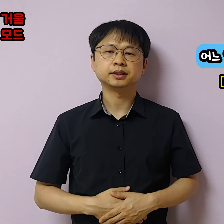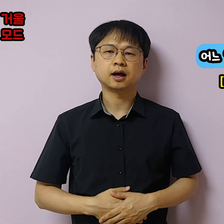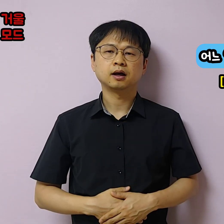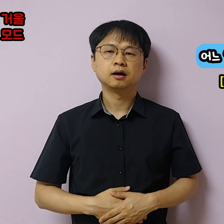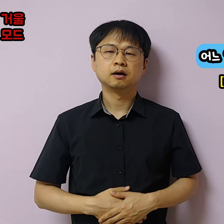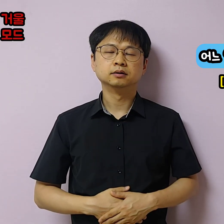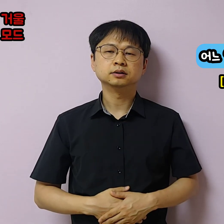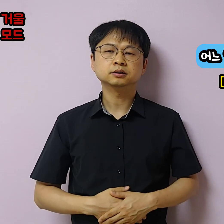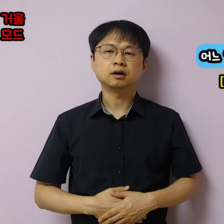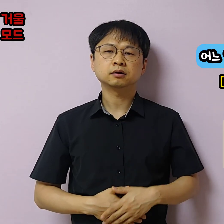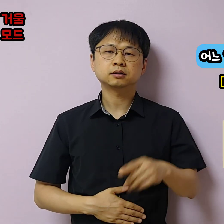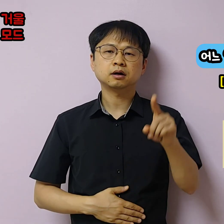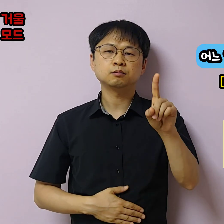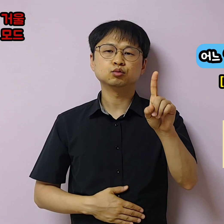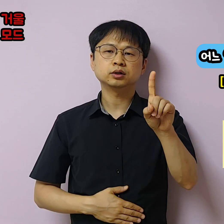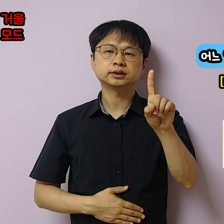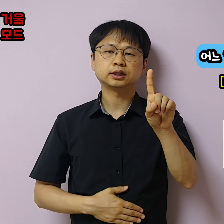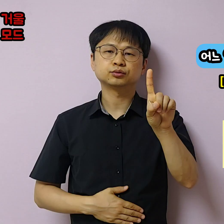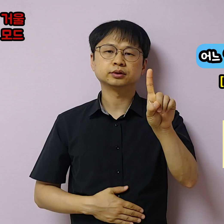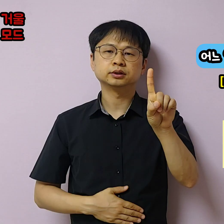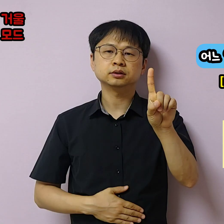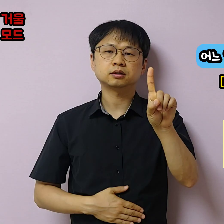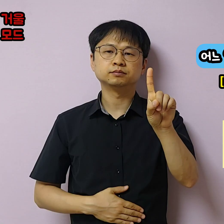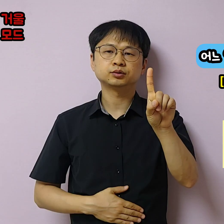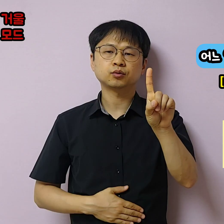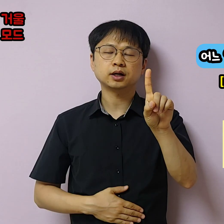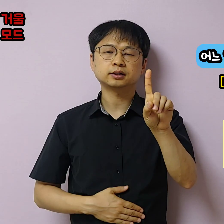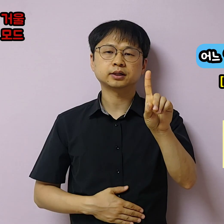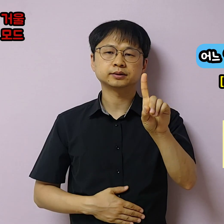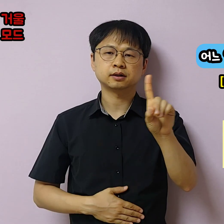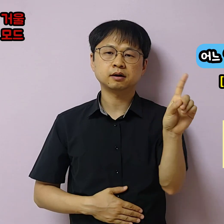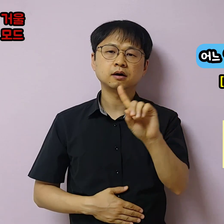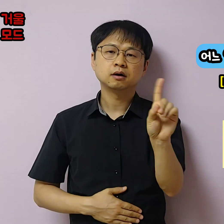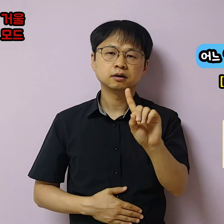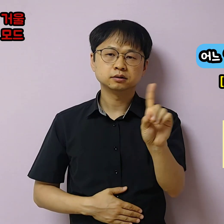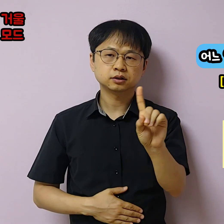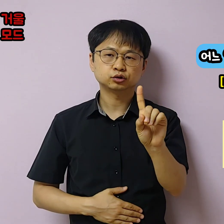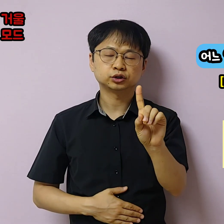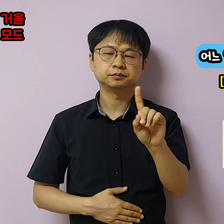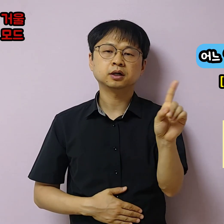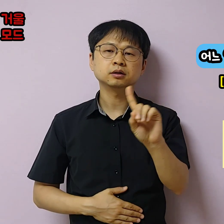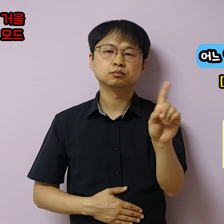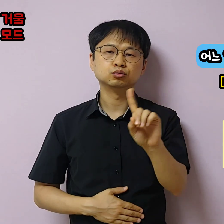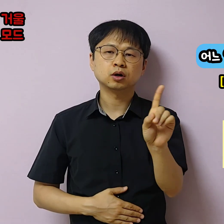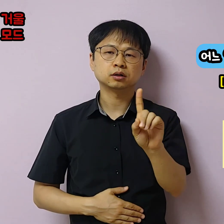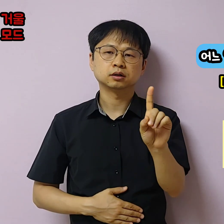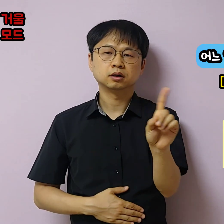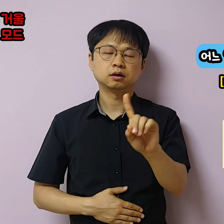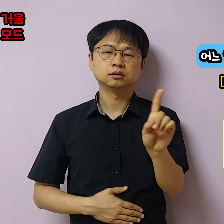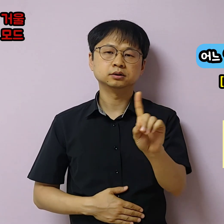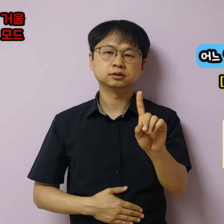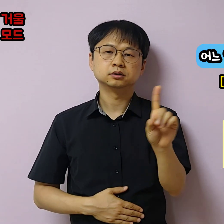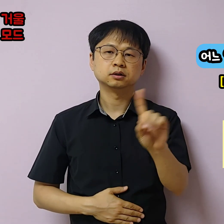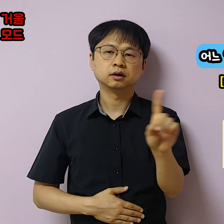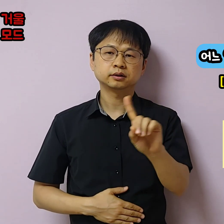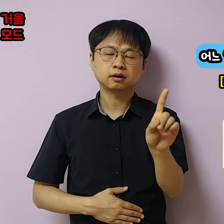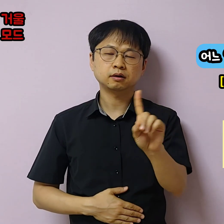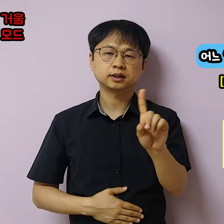가기를입니다. 어떤 무엇이란 수어는 검지손가락을 세워서 흔들어 주시면 무엇, 어느, 어떤 이란